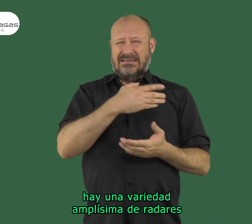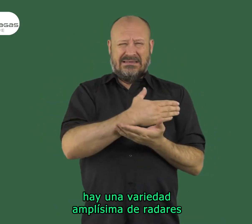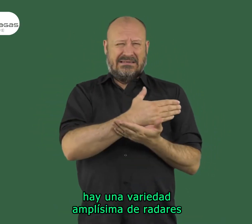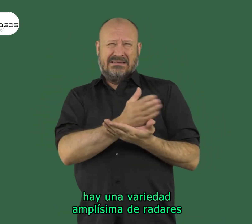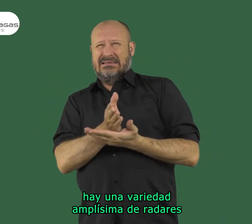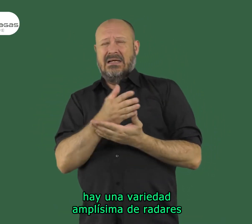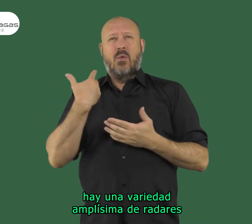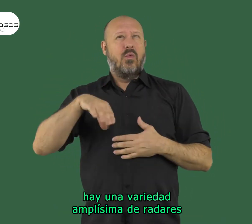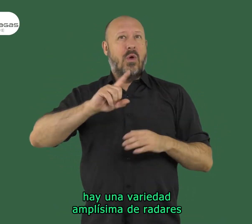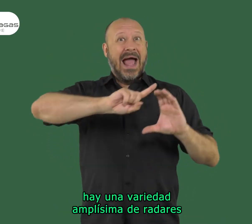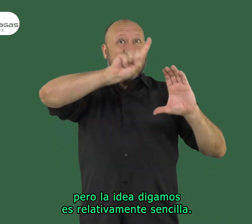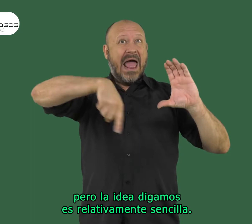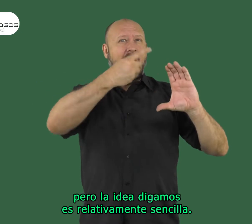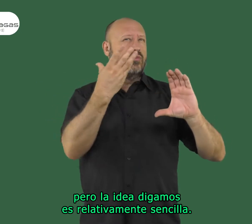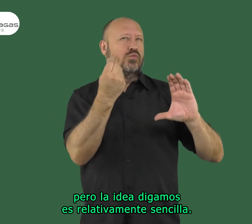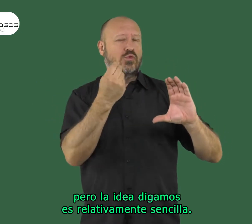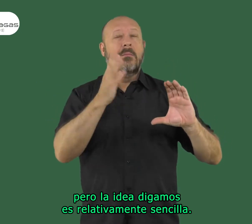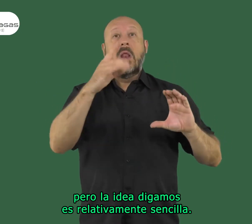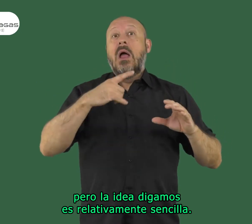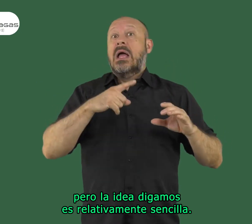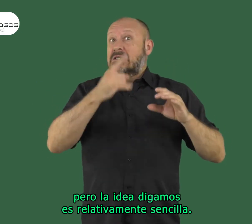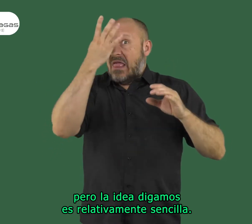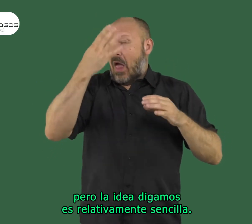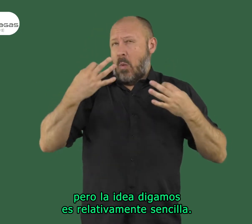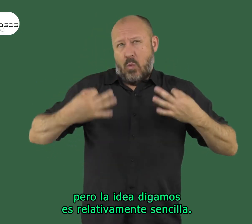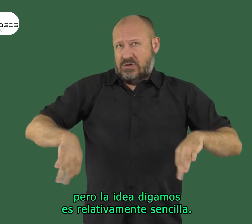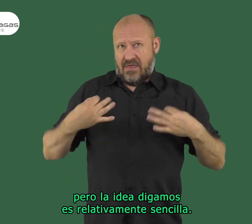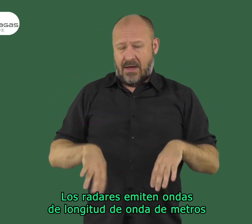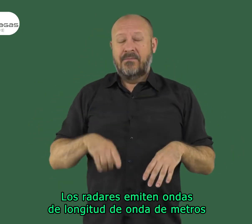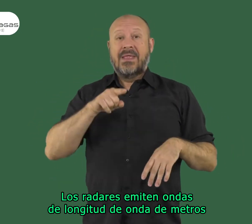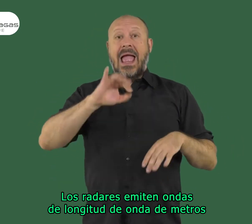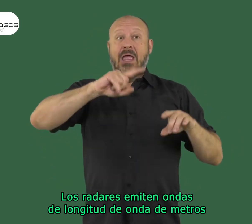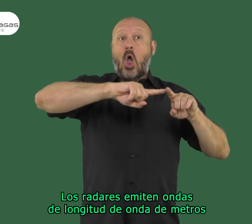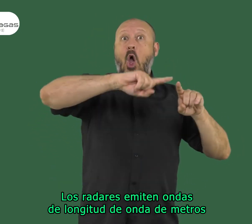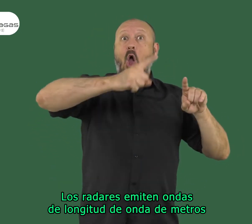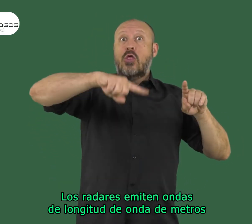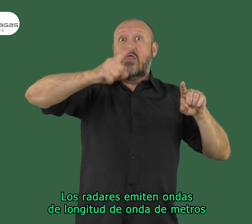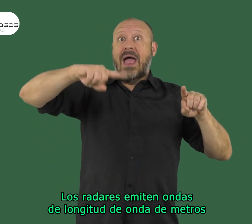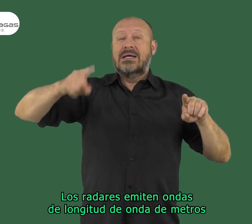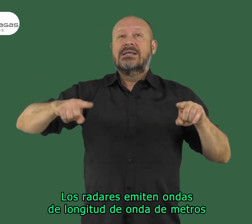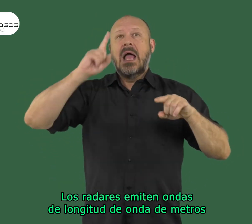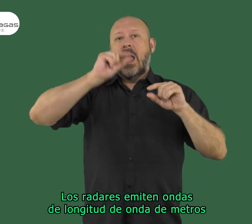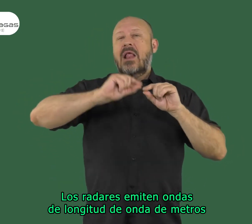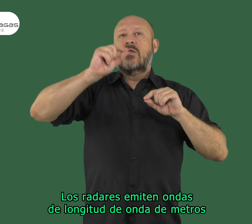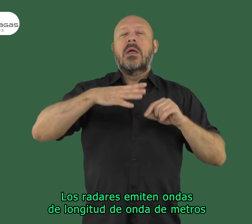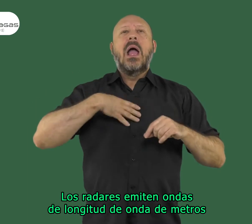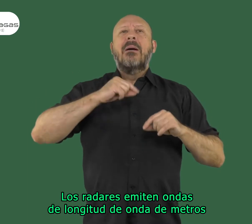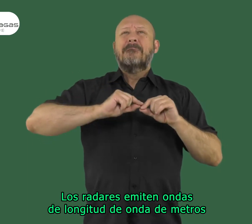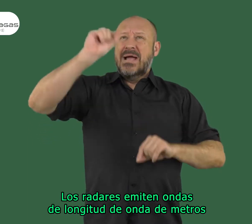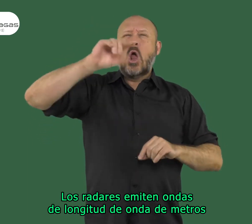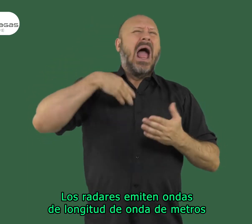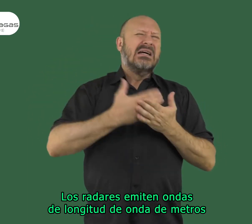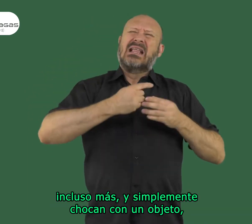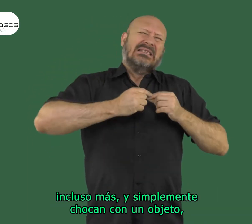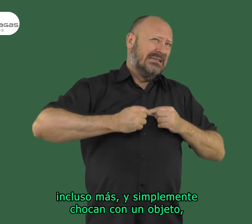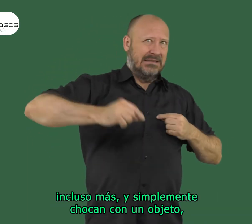una variedad amplísima de radares, pero la idea, digamos, es relativamente sencilla. Los radares emiten ondas de longitud de